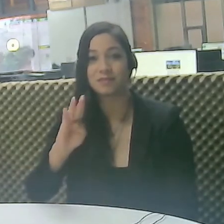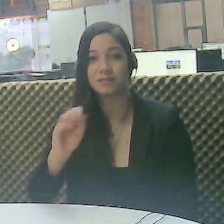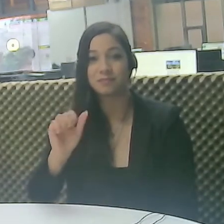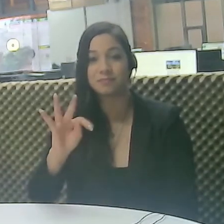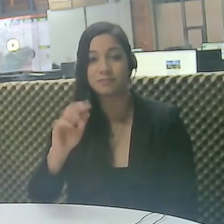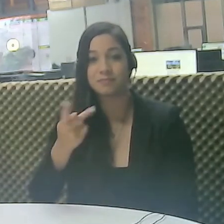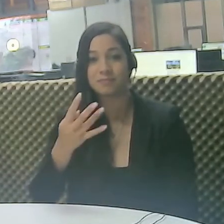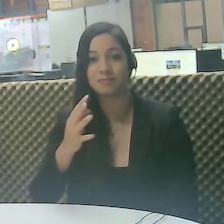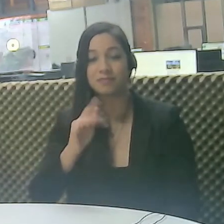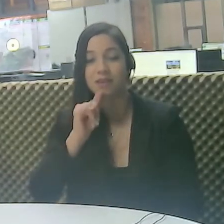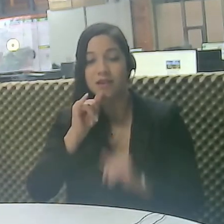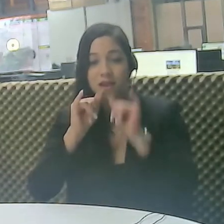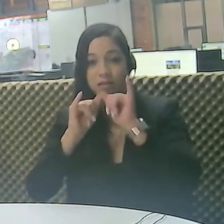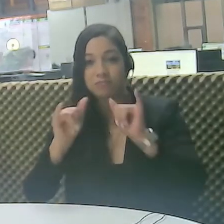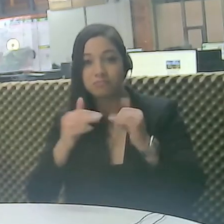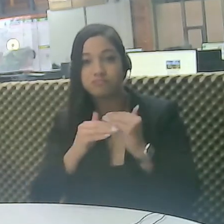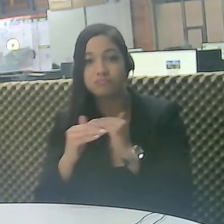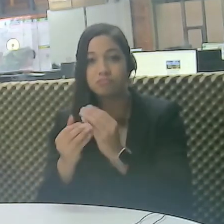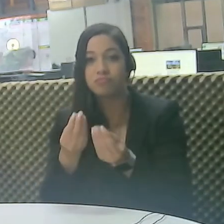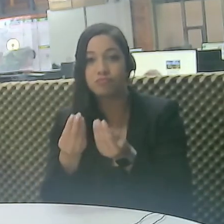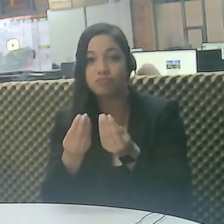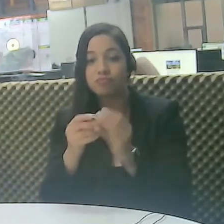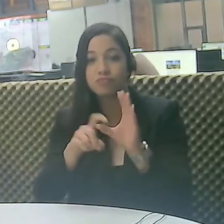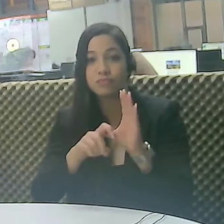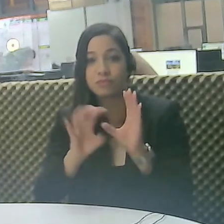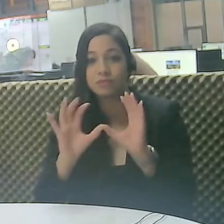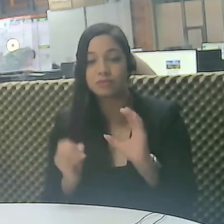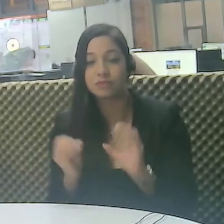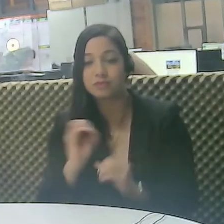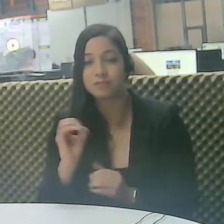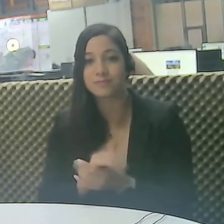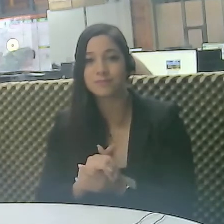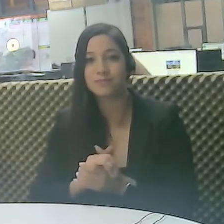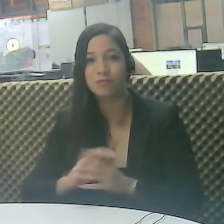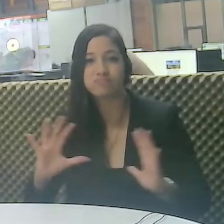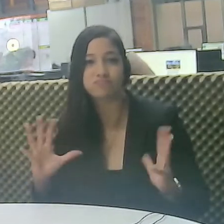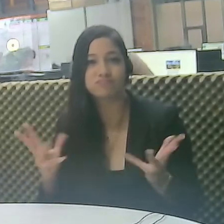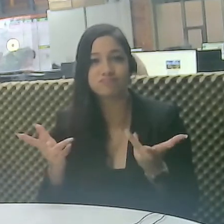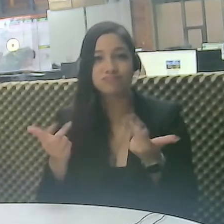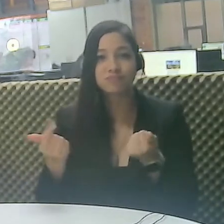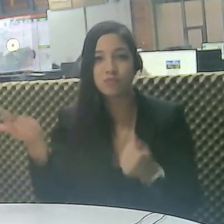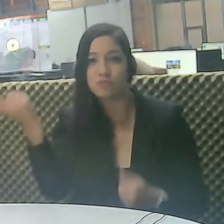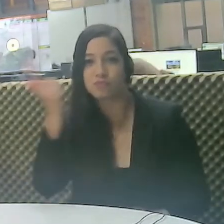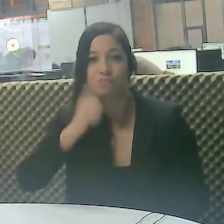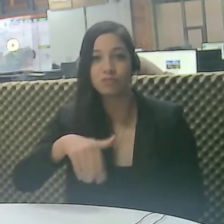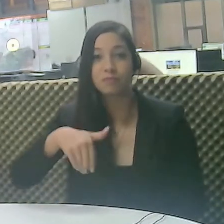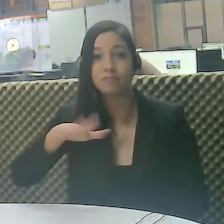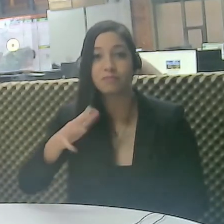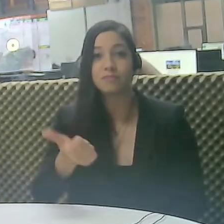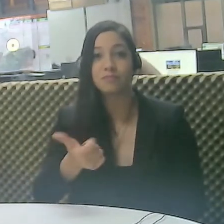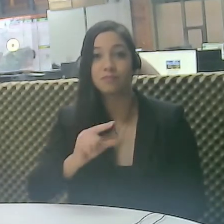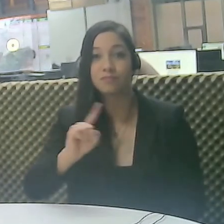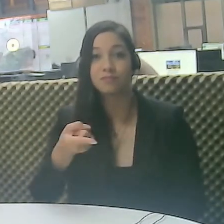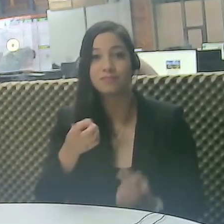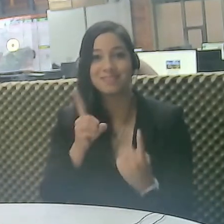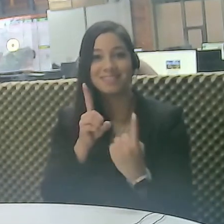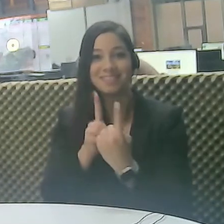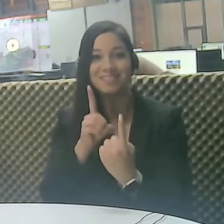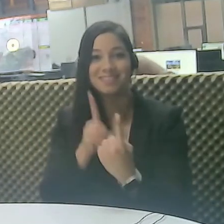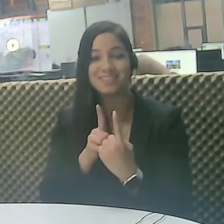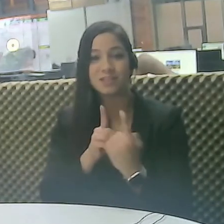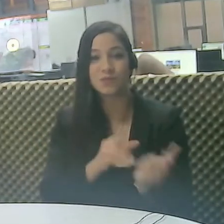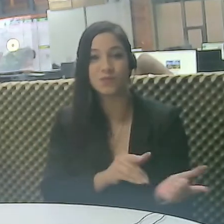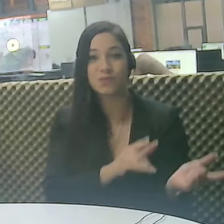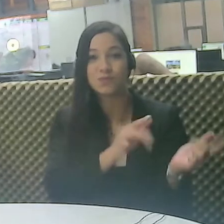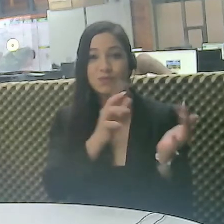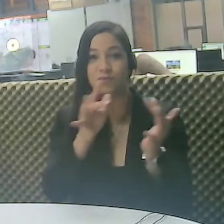balanço sobre o mutirão Dívida Zero. Foi um sucesso, tivemos aí mais de 12 mil atendimentos durante